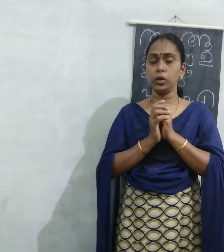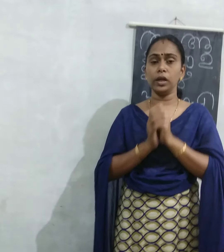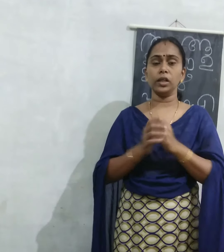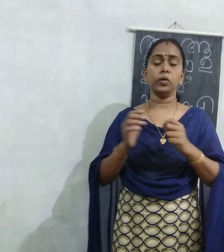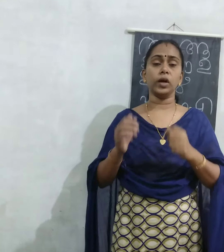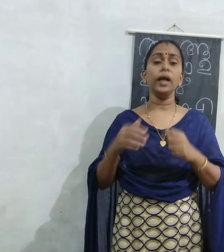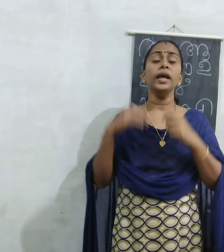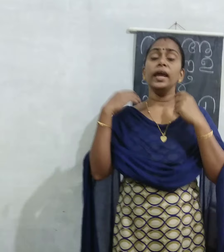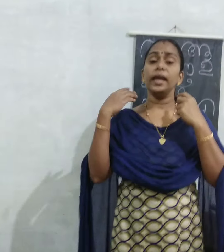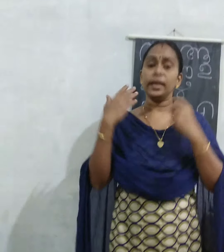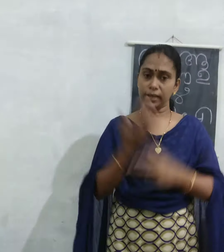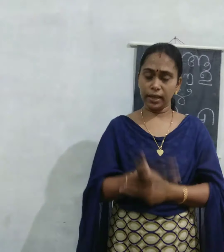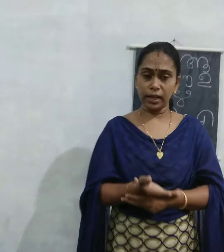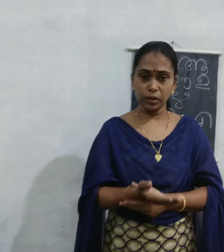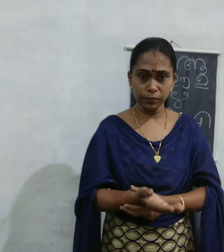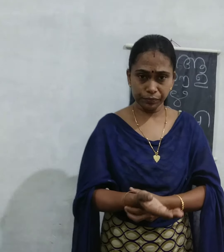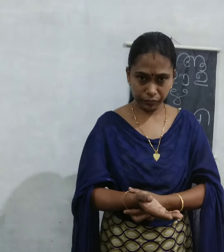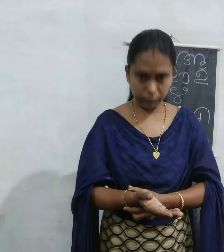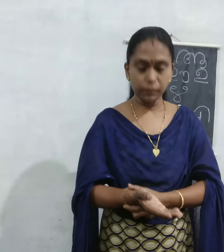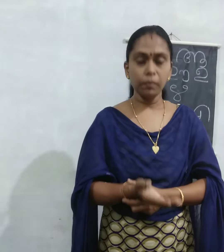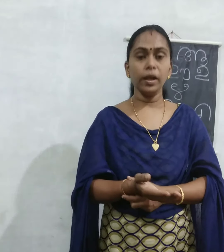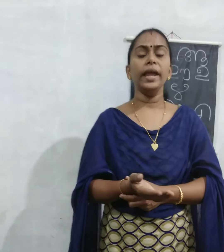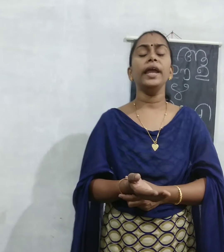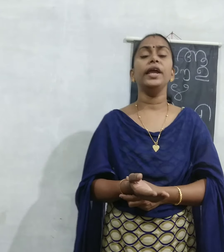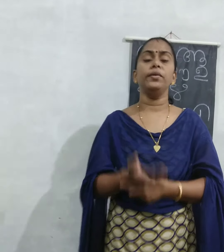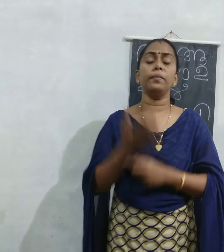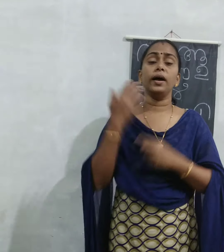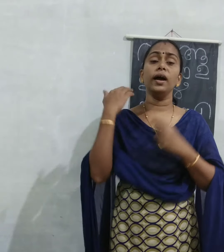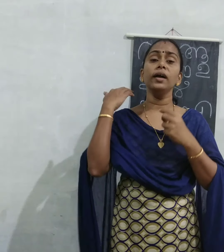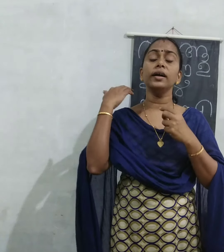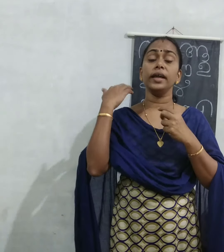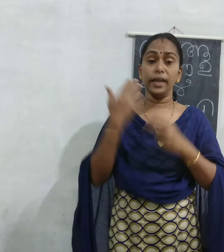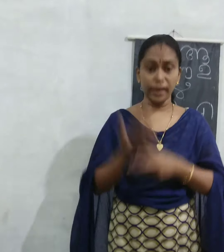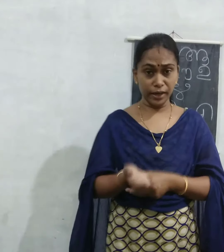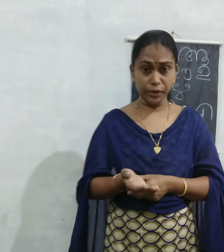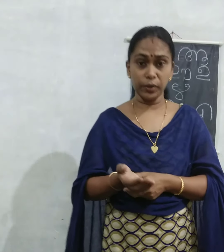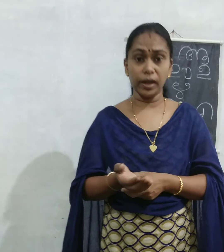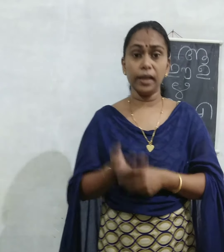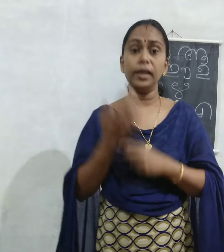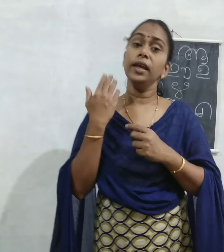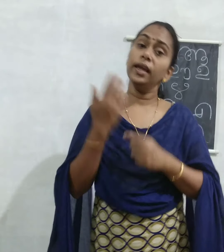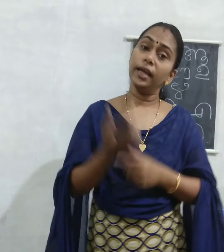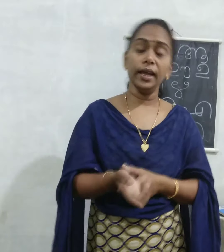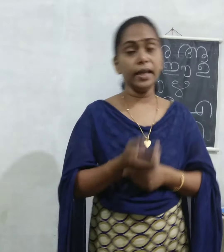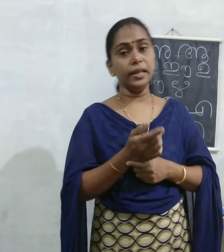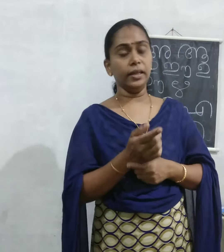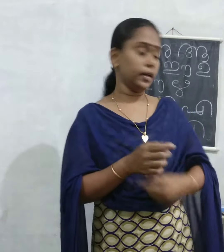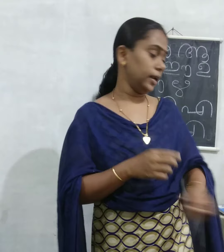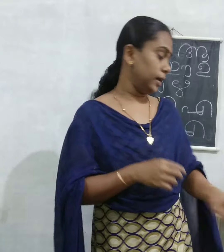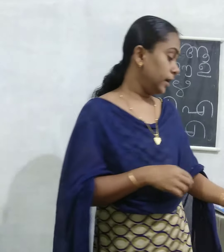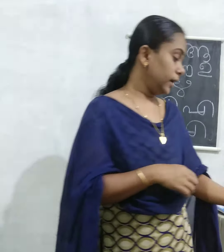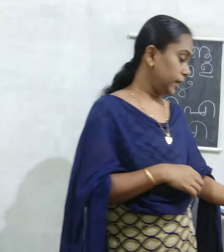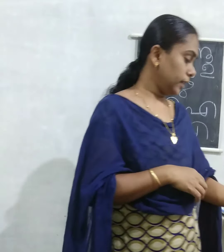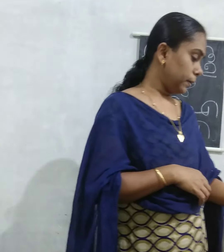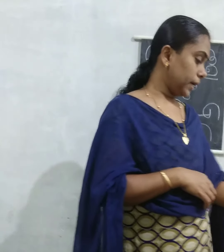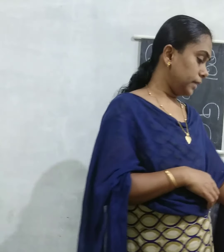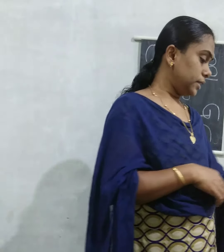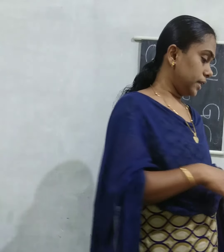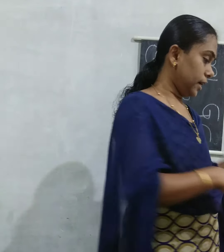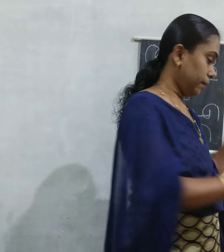ബുക്കിലുള്ളത് നോക്കാം. ഏതൊക്കെയായിരുന്നു? ഏ എരുമ, ഏ എട്ടുകാലി, ഏ എലി അല്ലെ. ഇനി നമുക്ക് എന്ത് ചെയ്യാം,